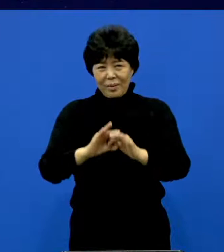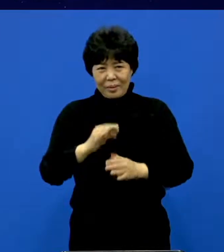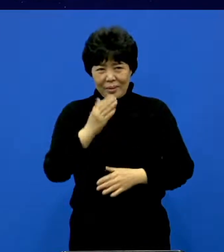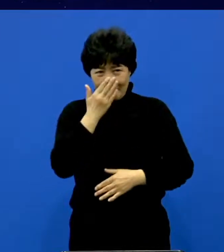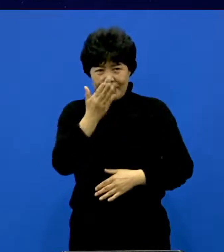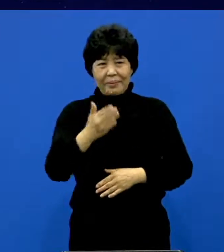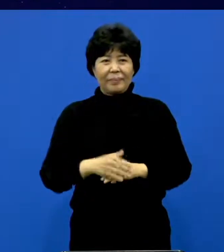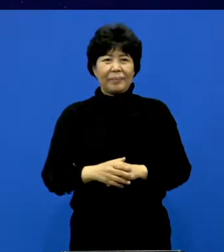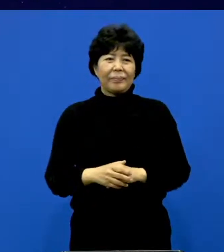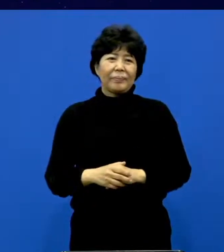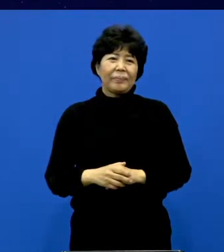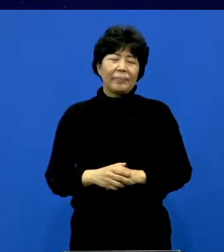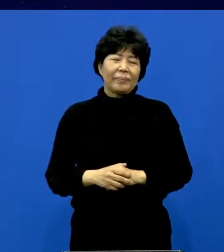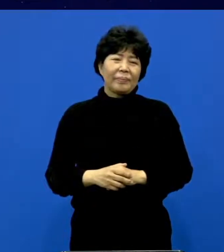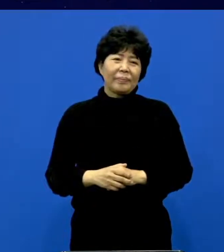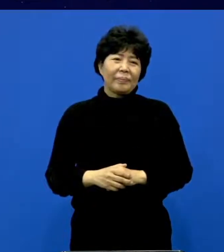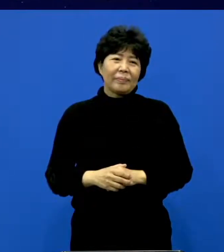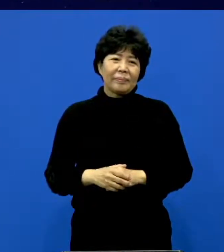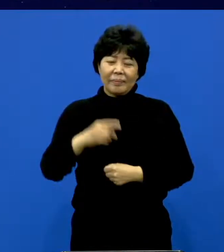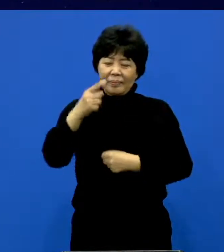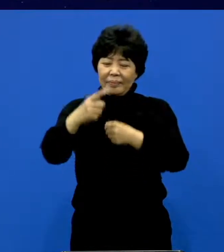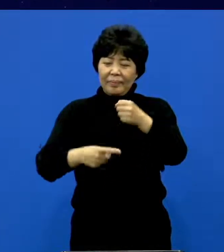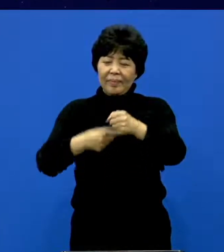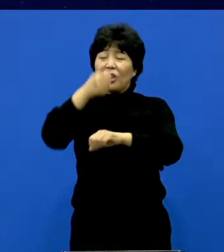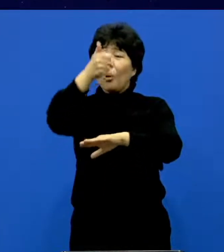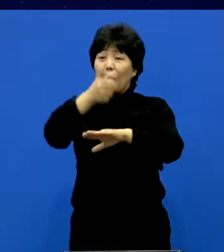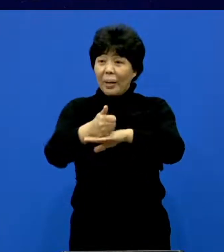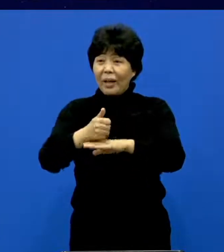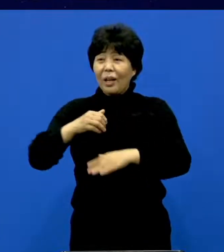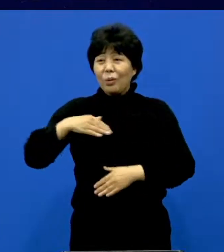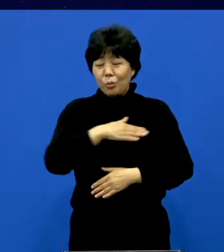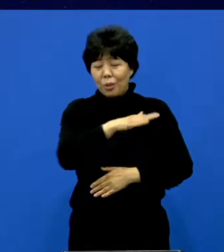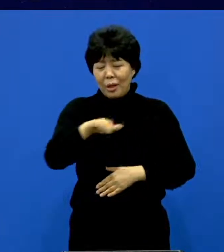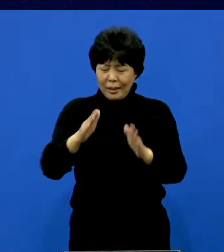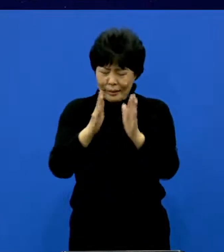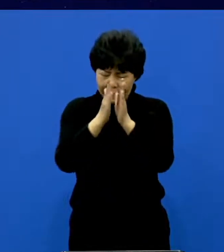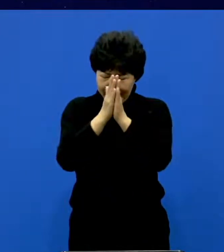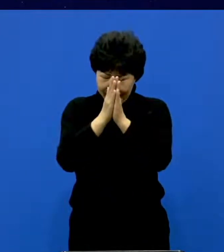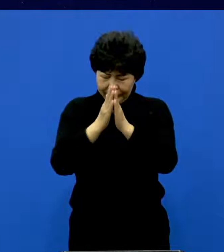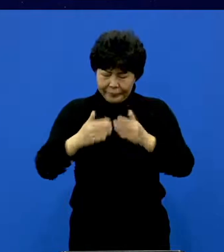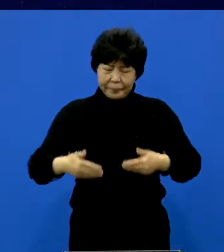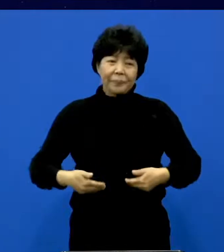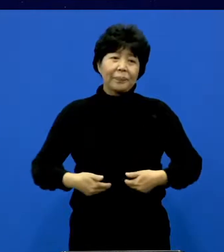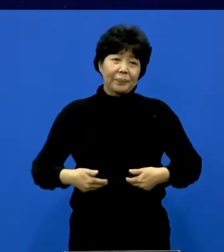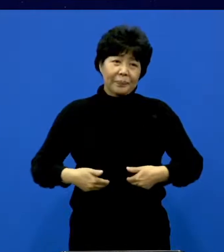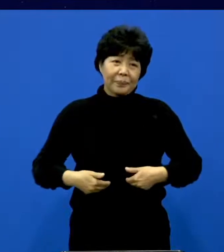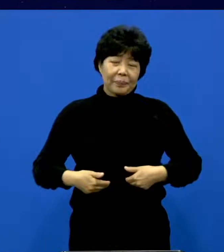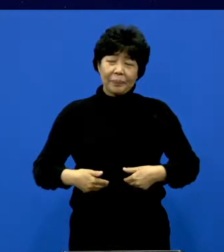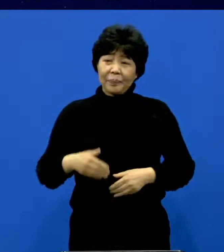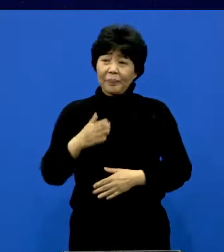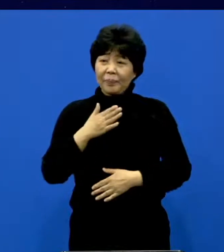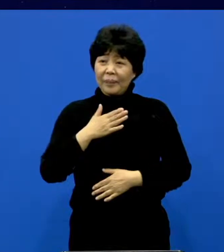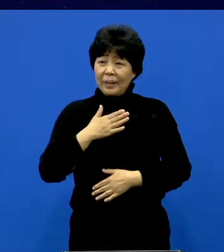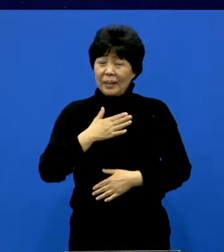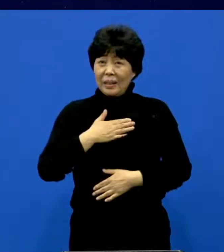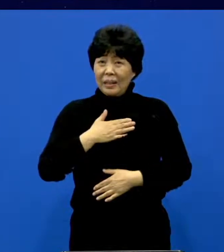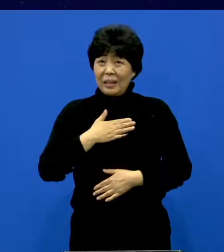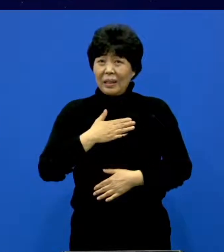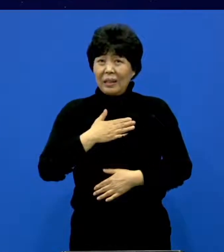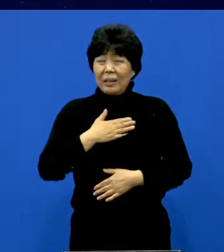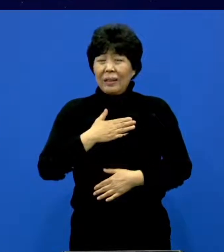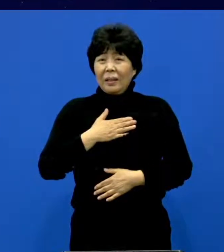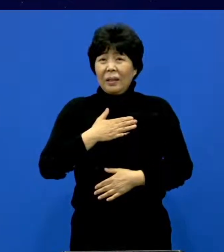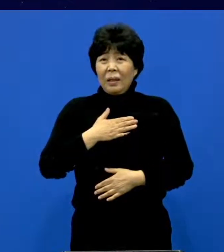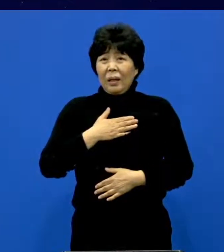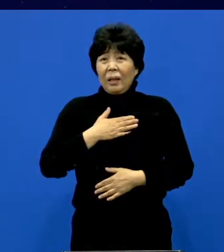것입니다. 연말에 우리가 기도해야 돼요. 그런 것들을 위해서. 여러분, 내가 준 것을 돌려받습니다. 이게